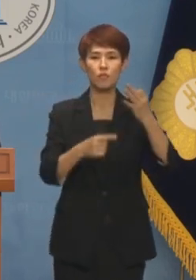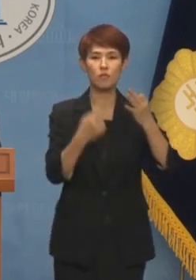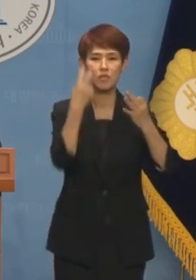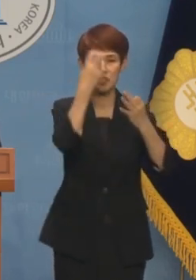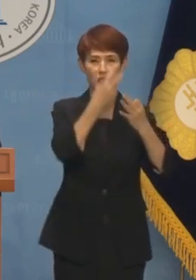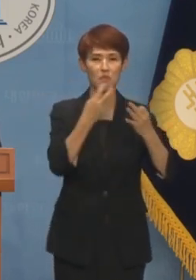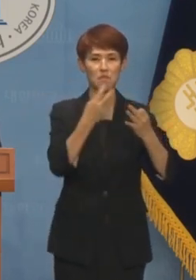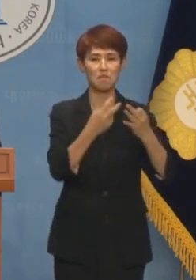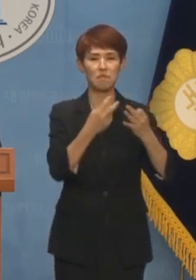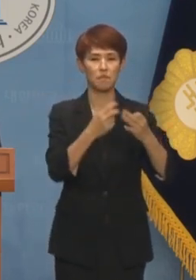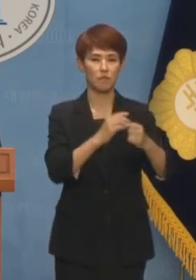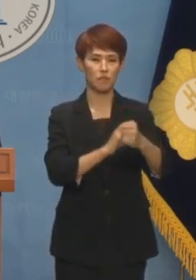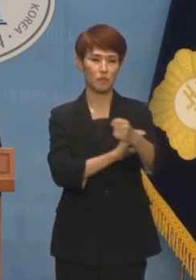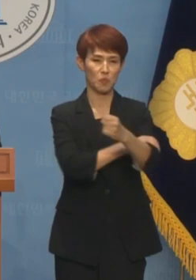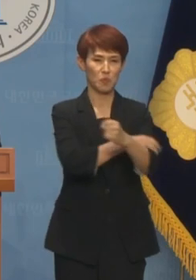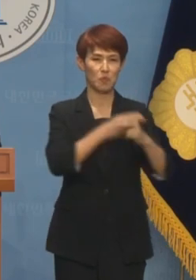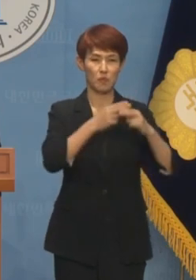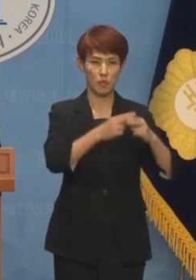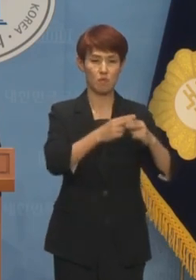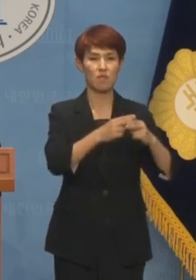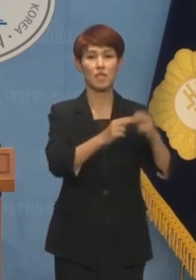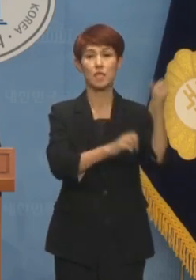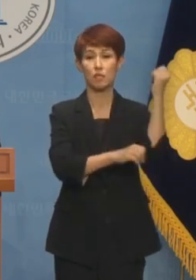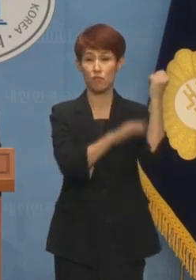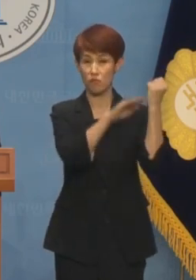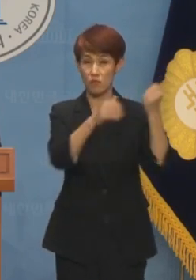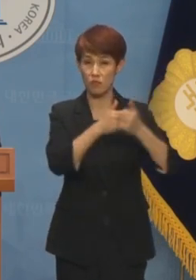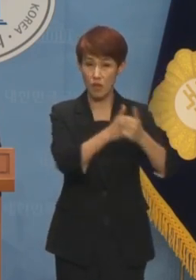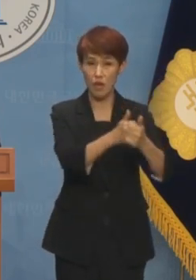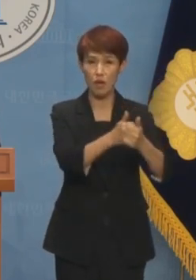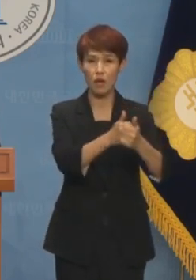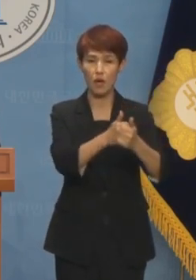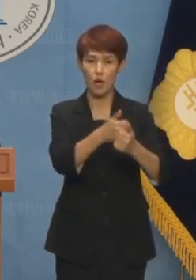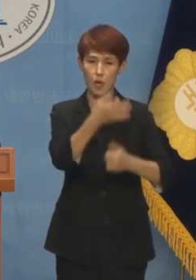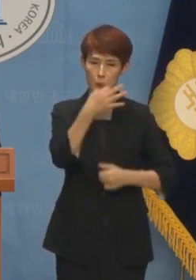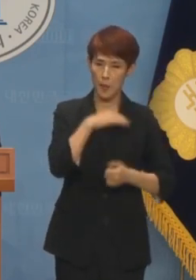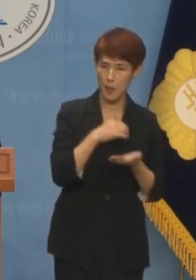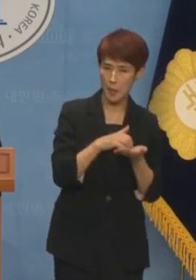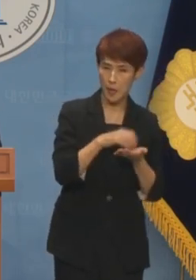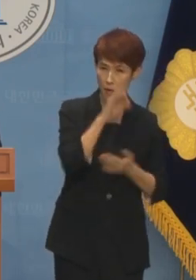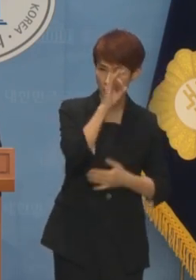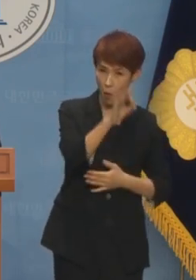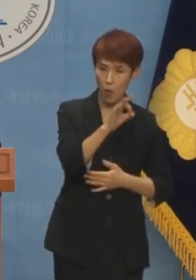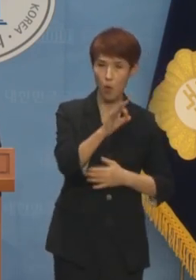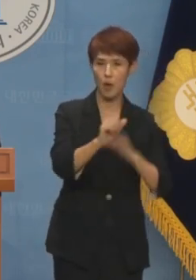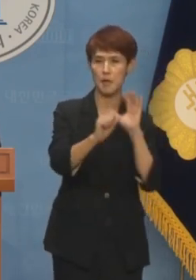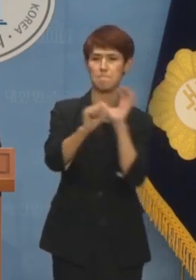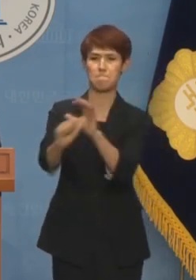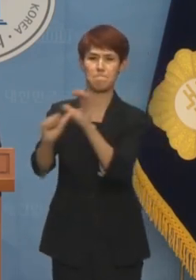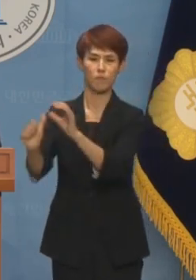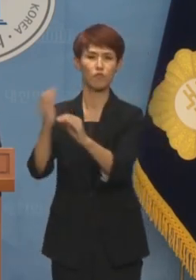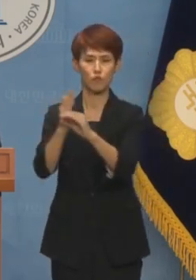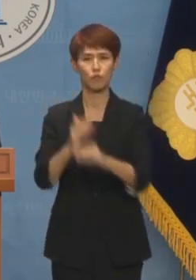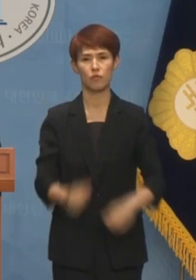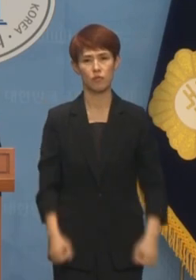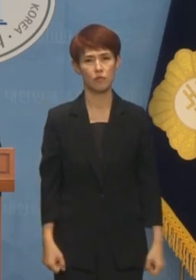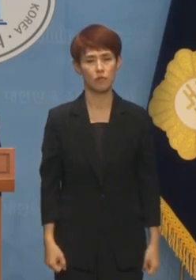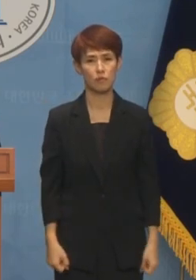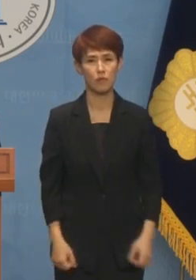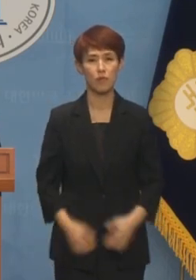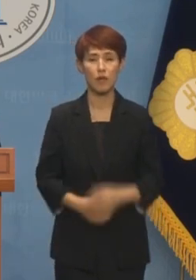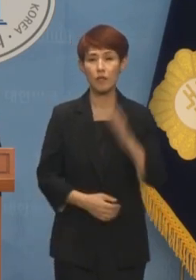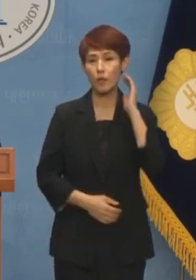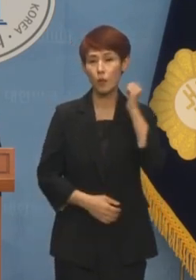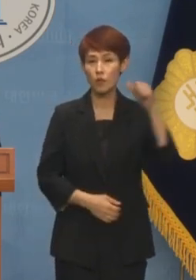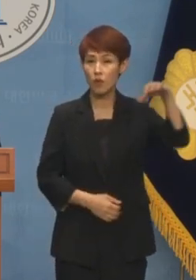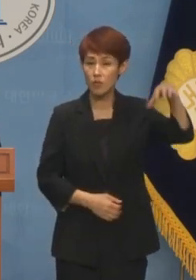독재 정권을 기준 삼아 정치적 유불리만을 따져 제재를 남발합니다. 용산